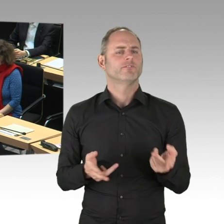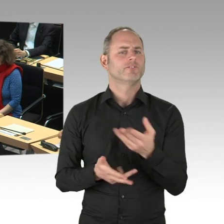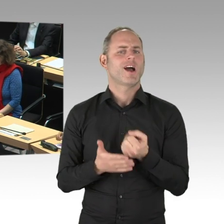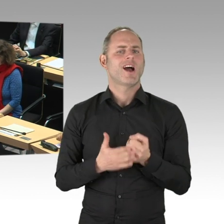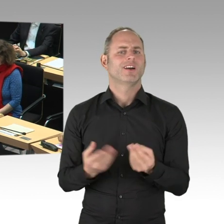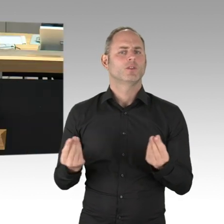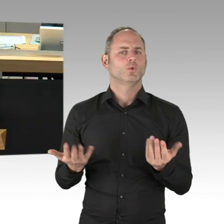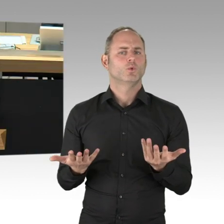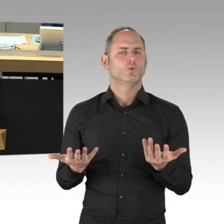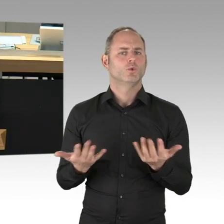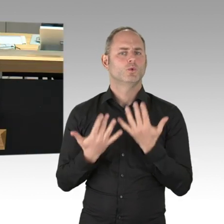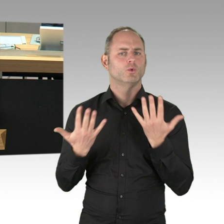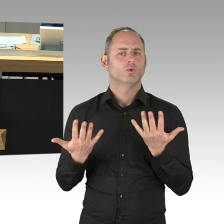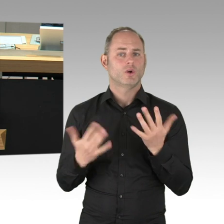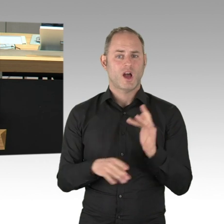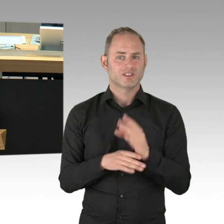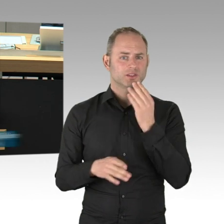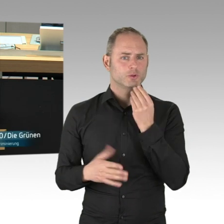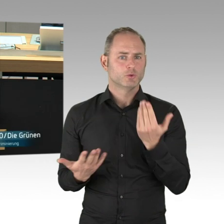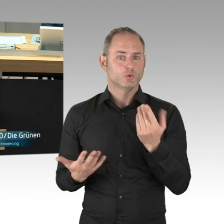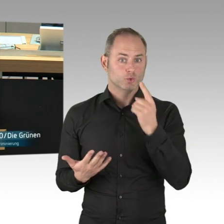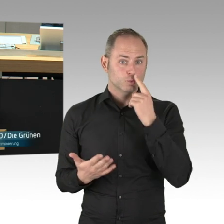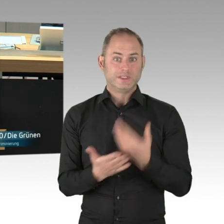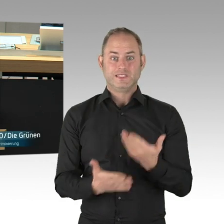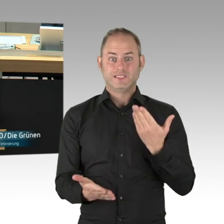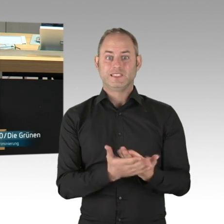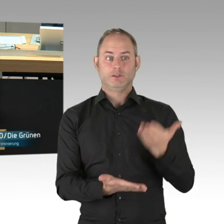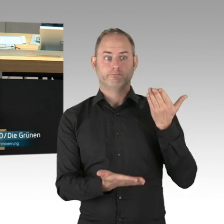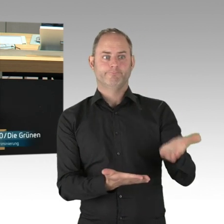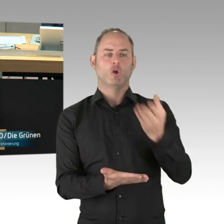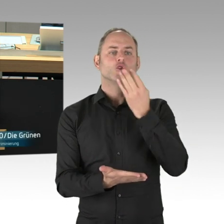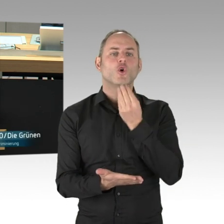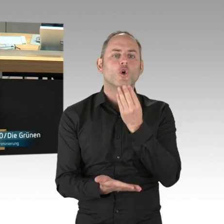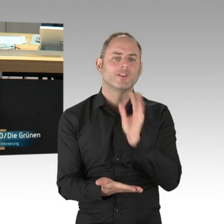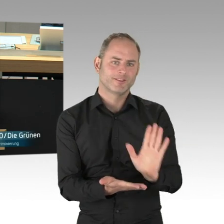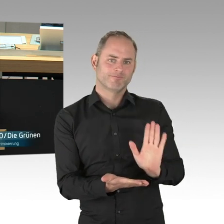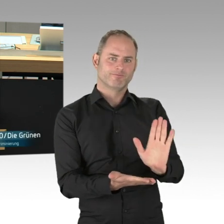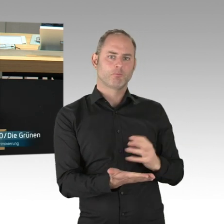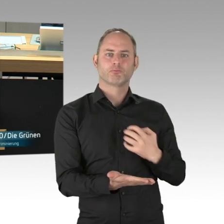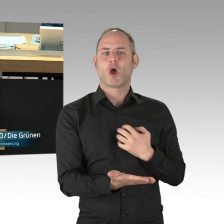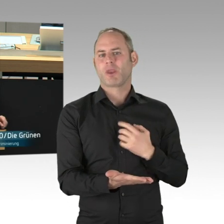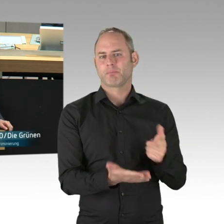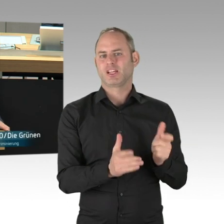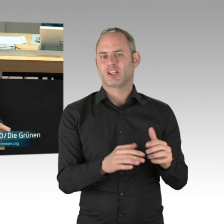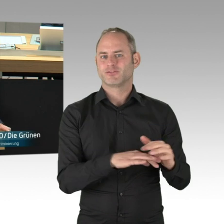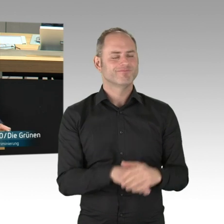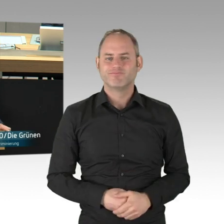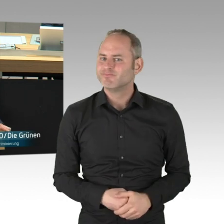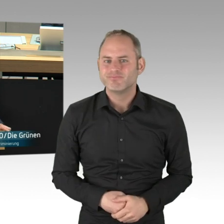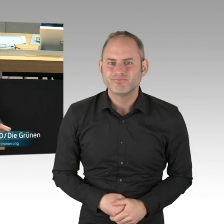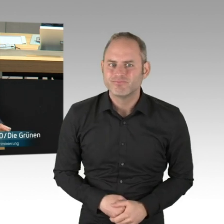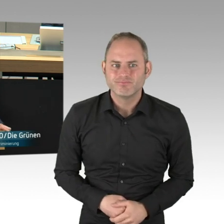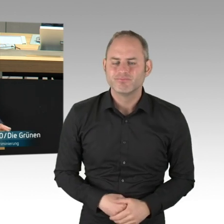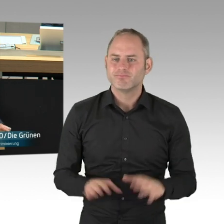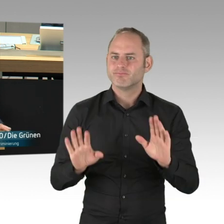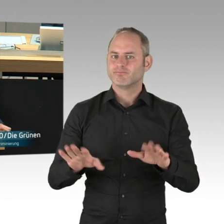Es geht schließlich um die Frage, wie wir zusammenleben wollen. Wollen wir in einer Gesellschaft der Freien und Gleichen leben? Oder wollen wir in einer Gesellschaft des Hasses, der